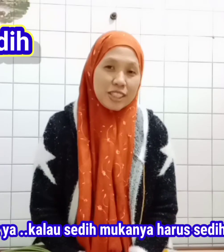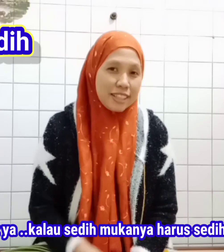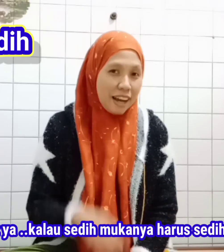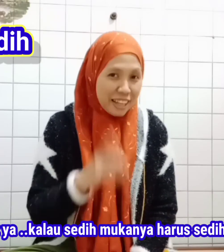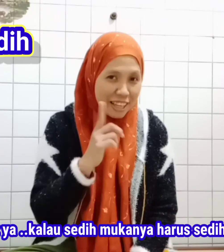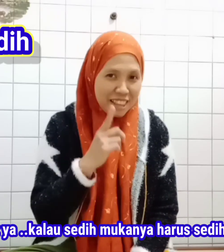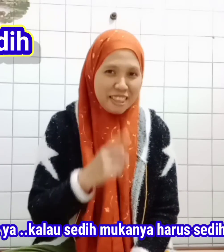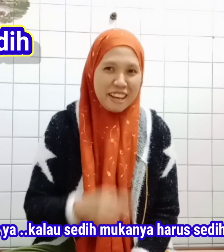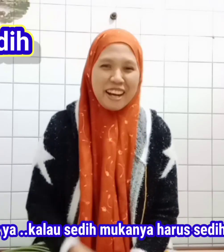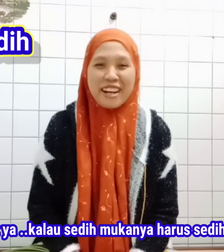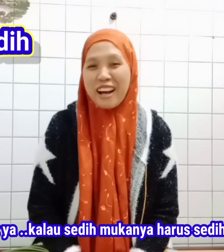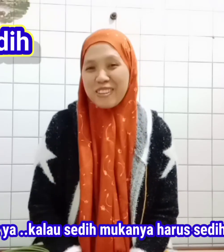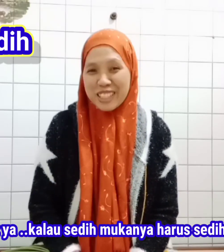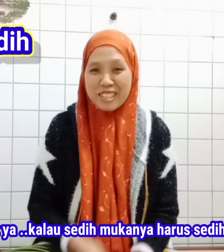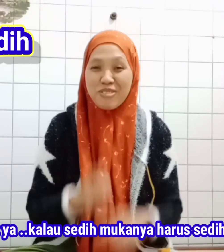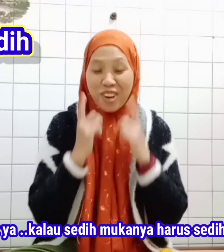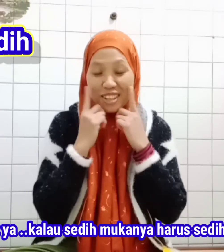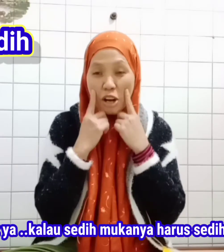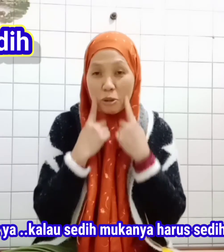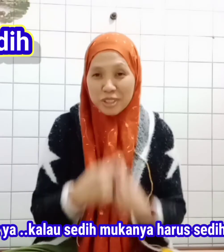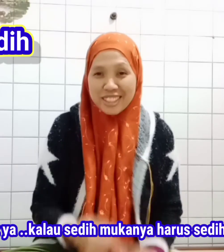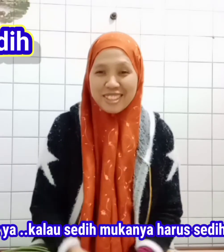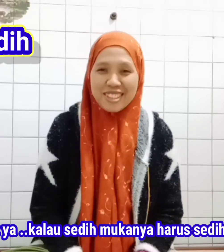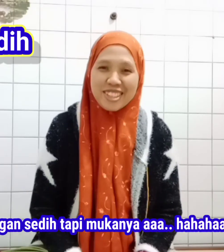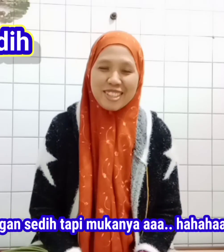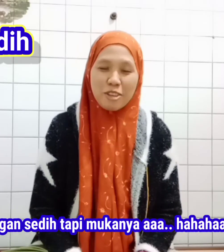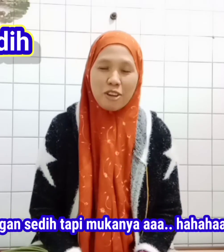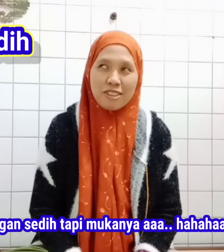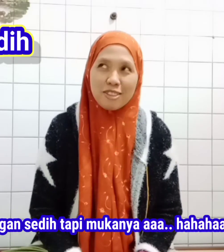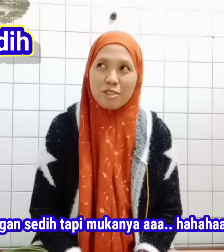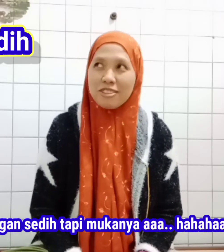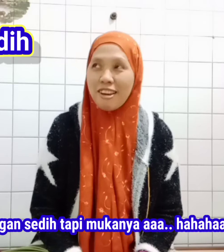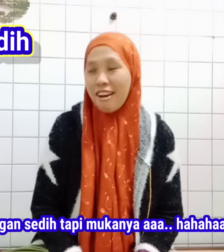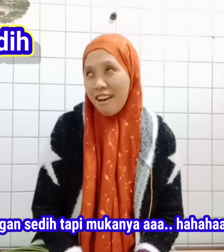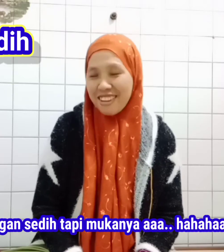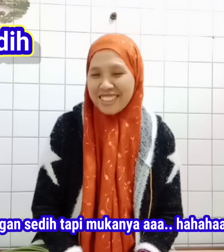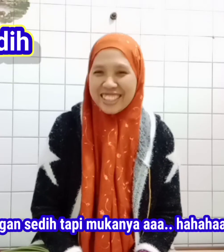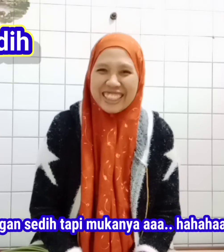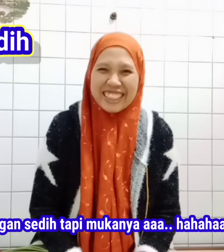sedih, ingat ya, kalau sedih mukanya harus sedih, jangan